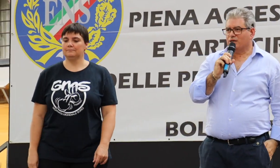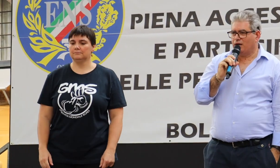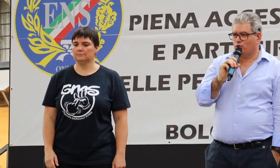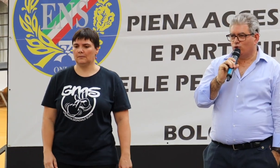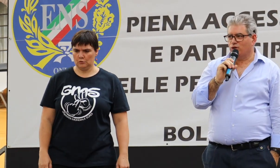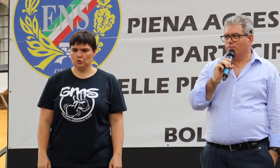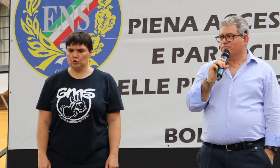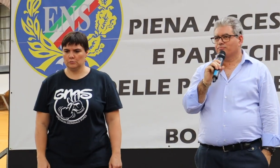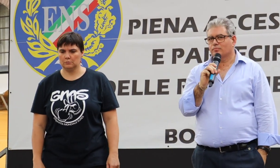Buonasera a tutti.